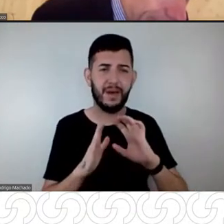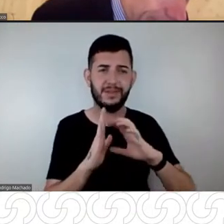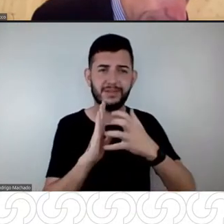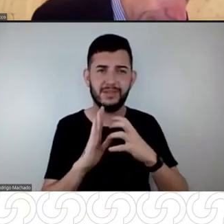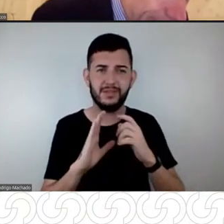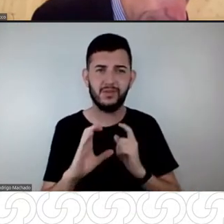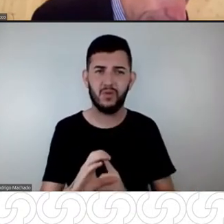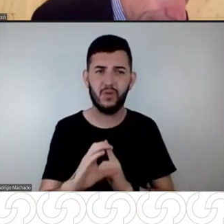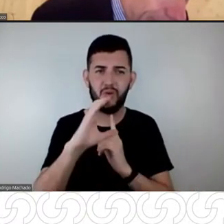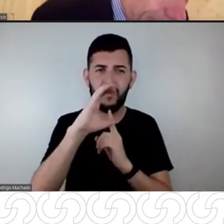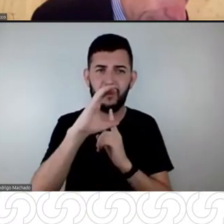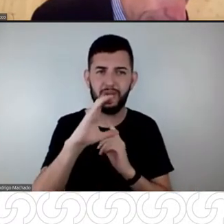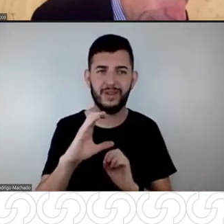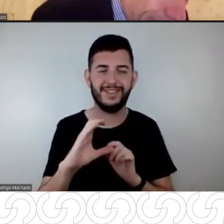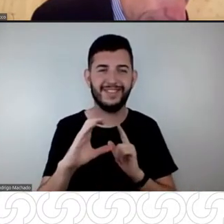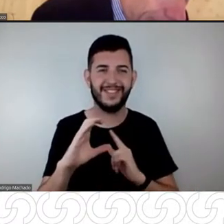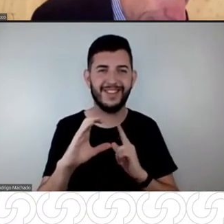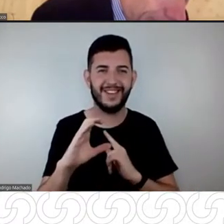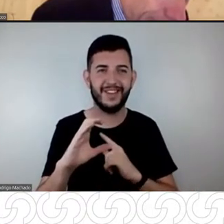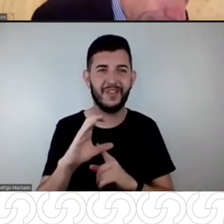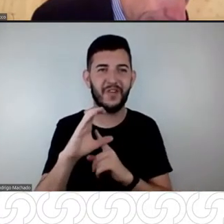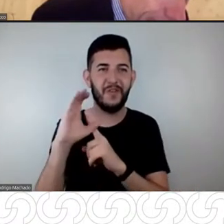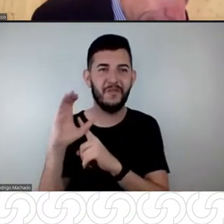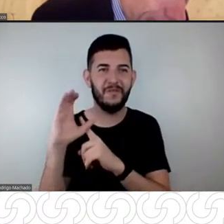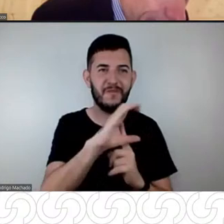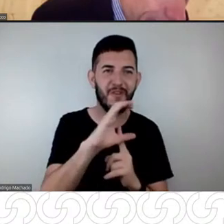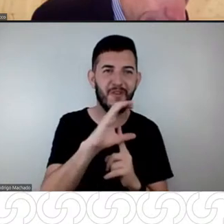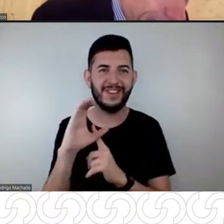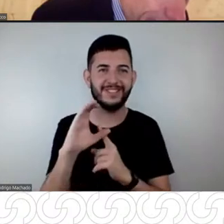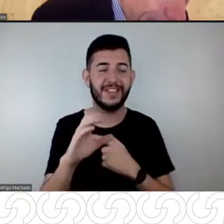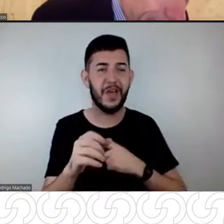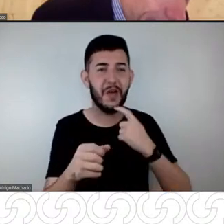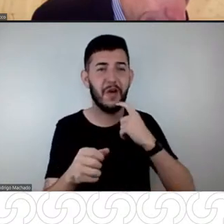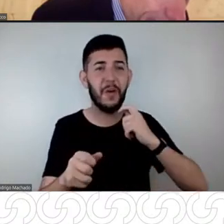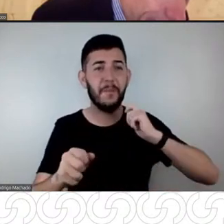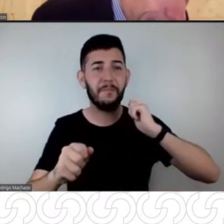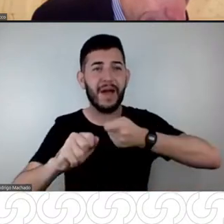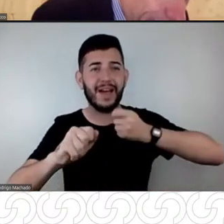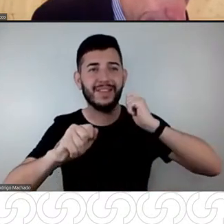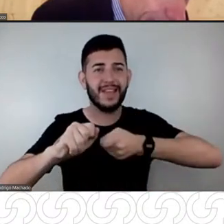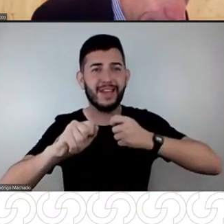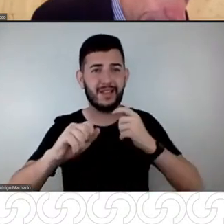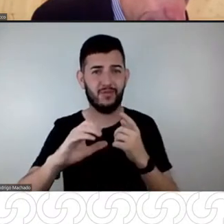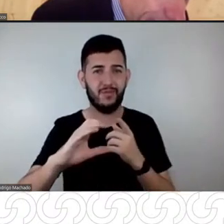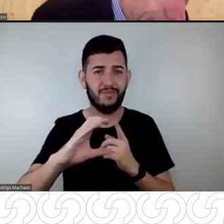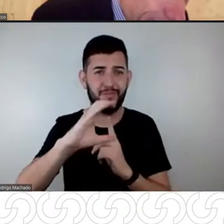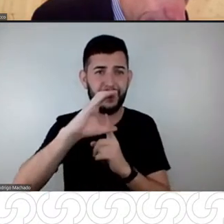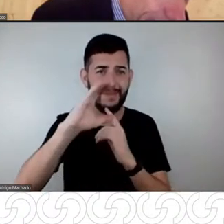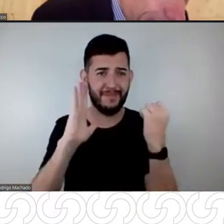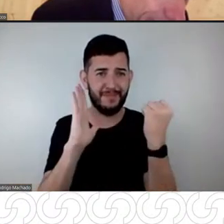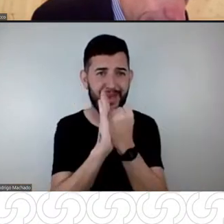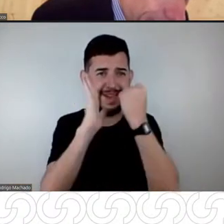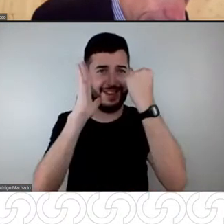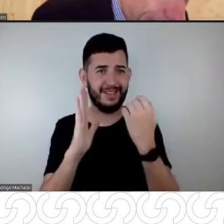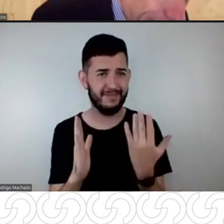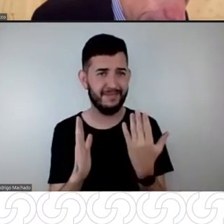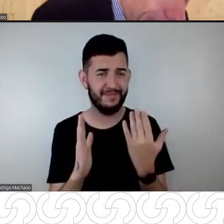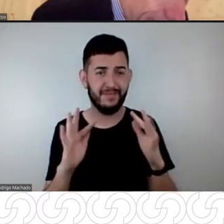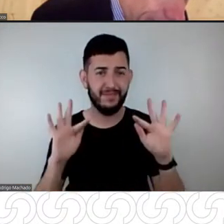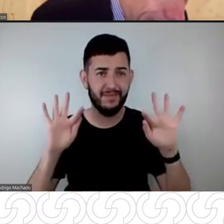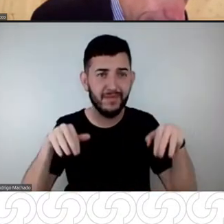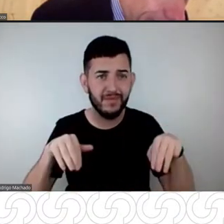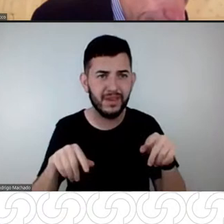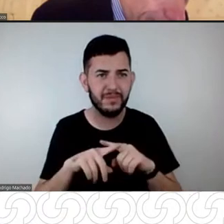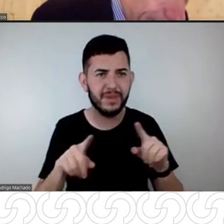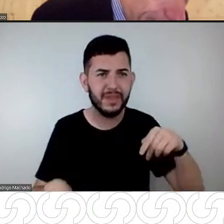sua foice e o martelo, a sua bandeira vermelha, isso acabou, terminou. E quem decidiu isso foram os